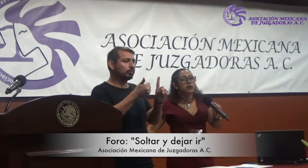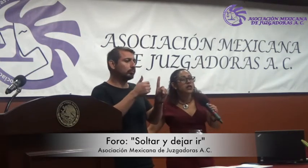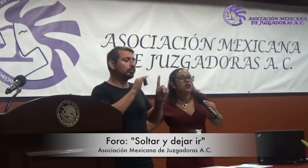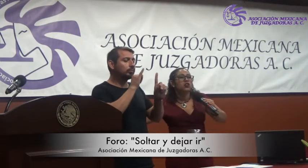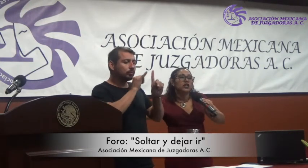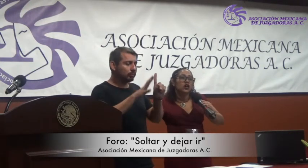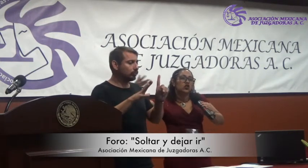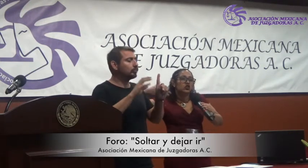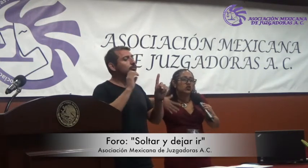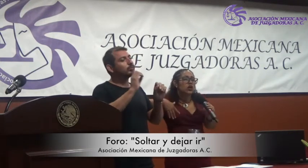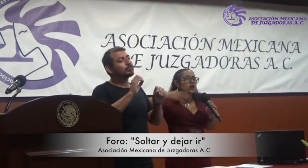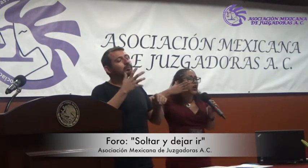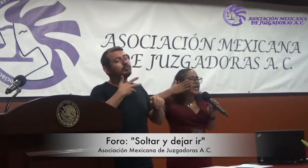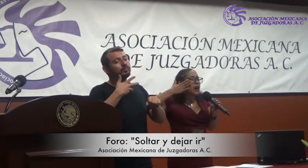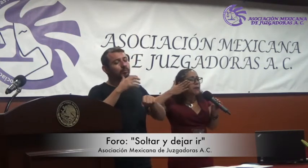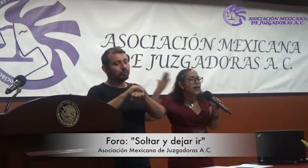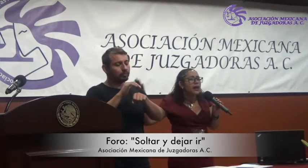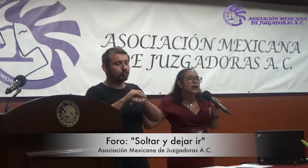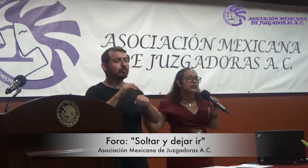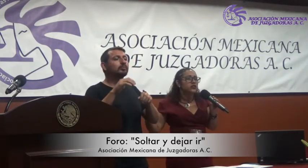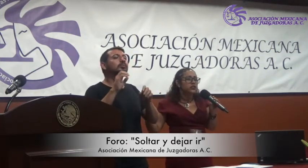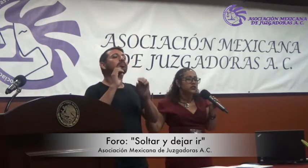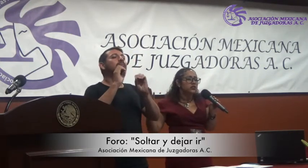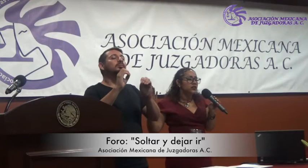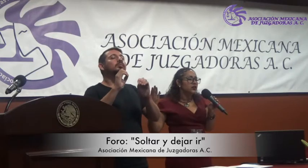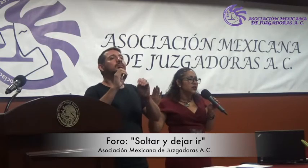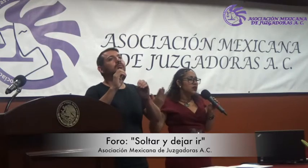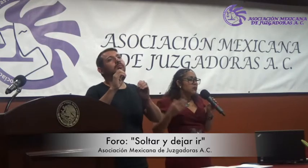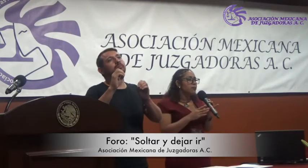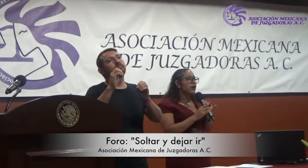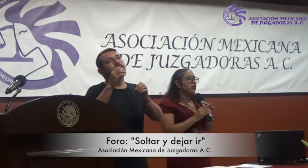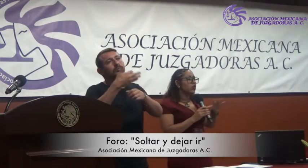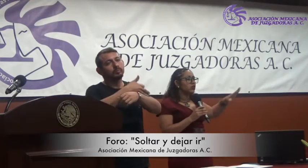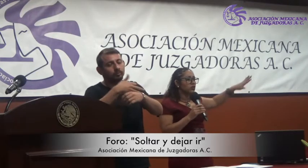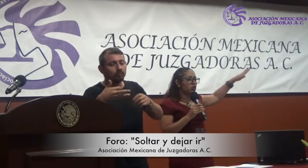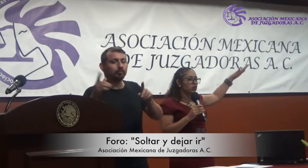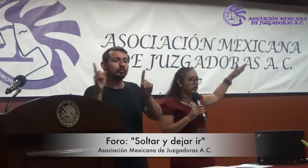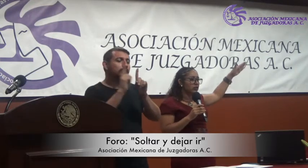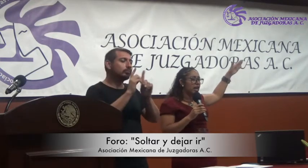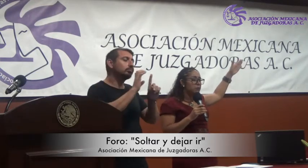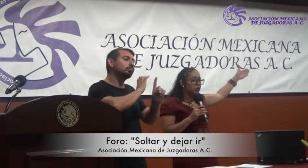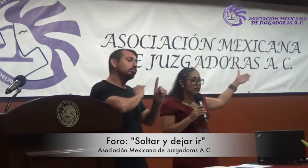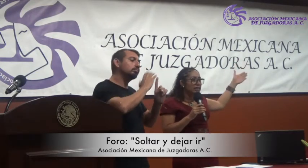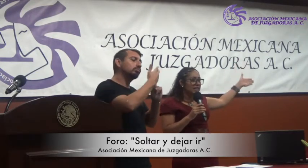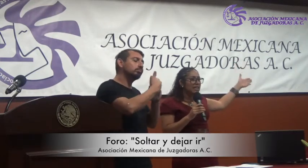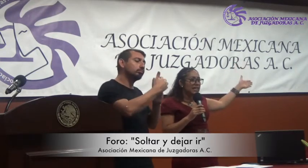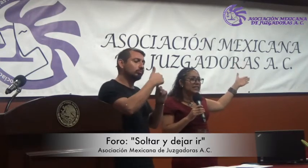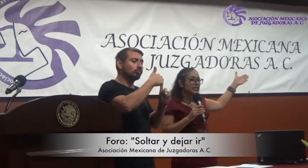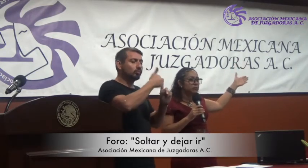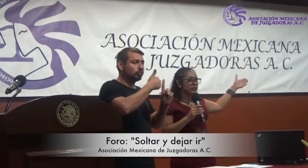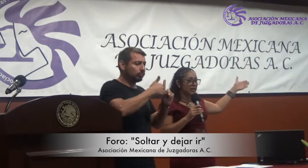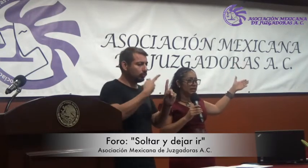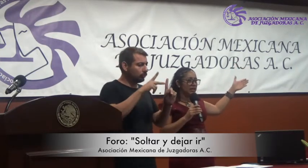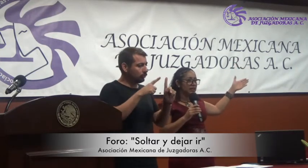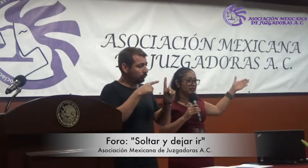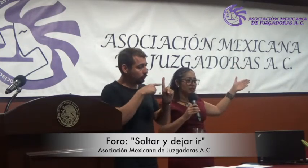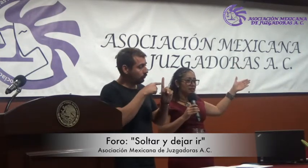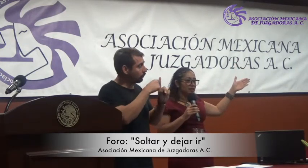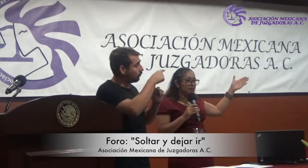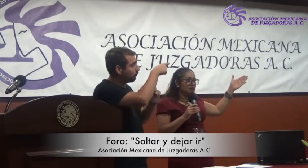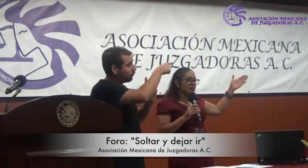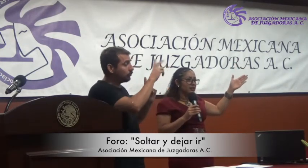hay amigos, hay consuelo, hay abrazos, pero con la importancia de esta